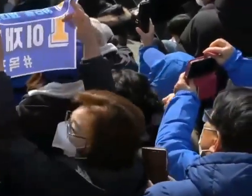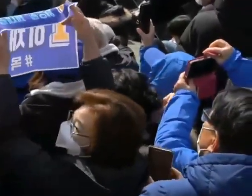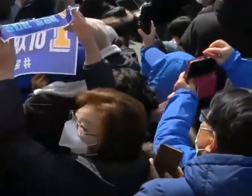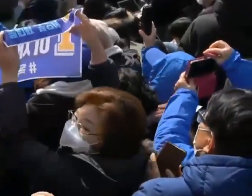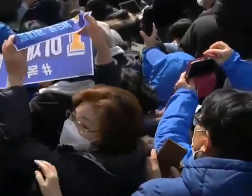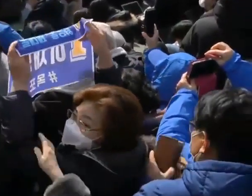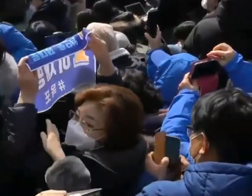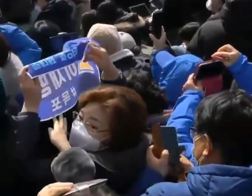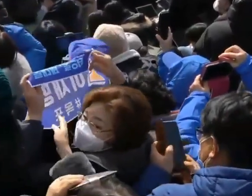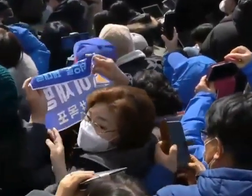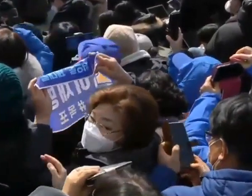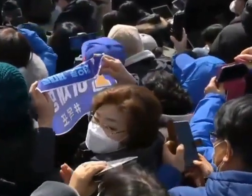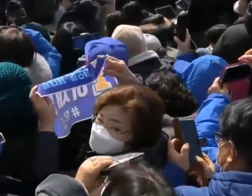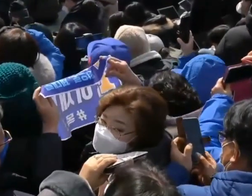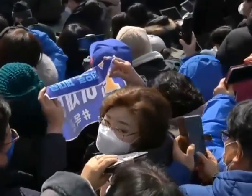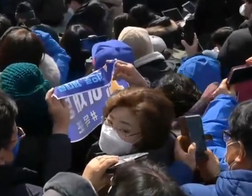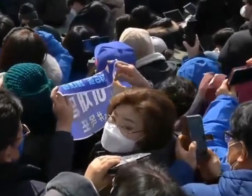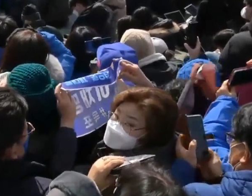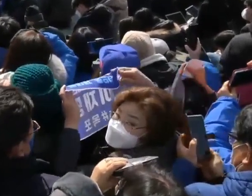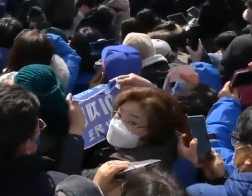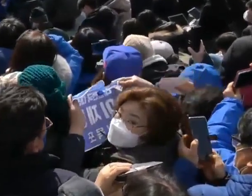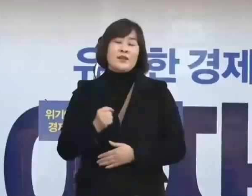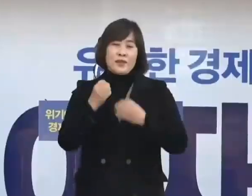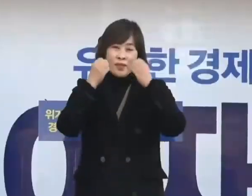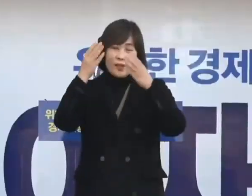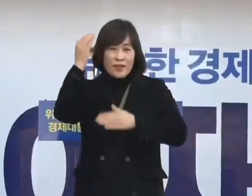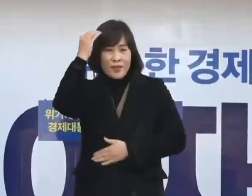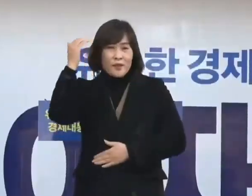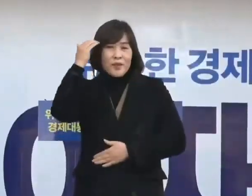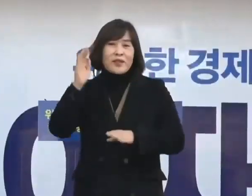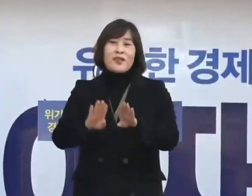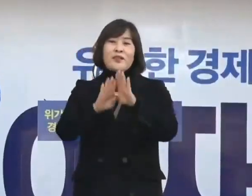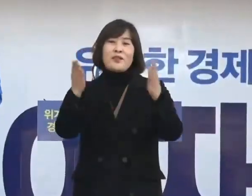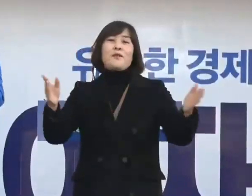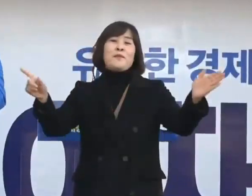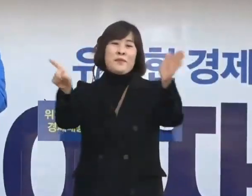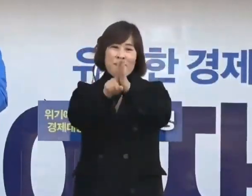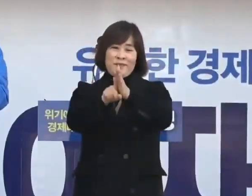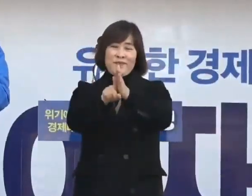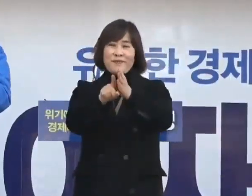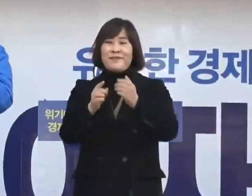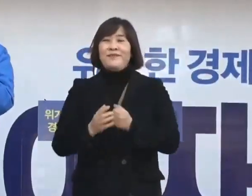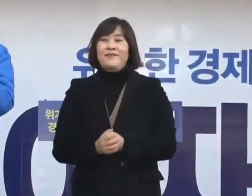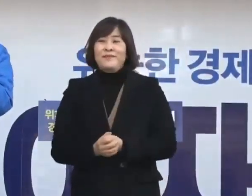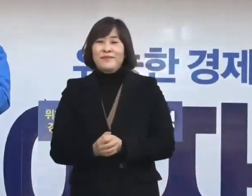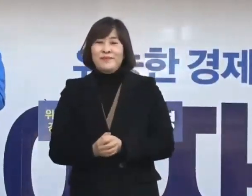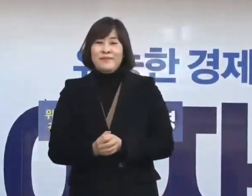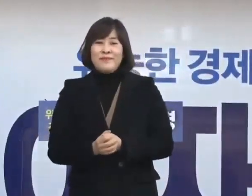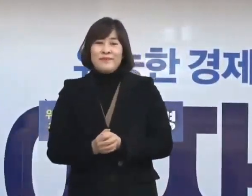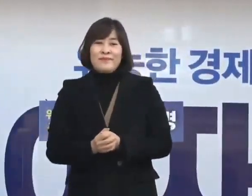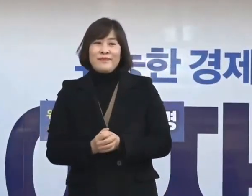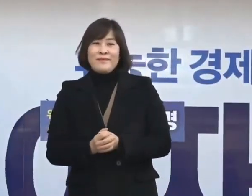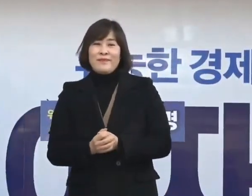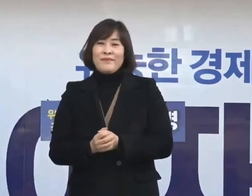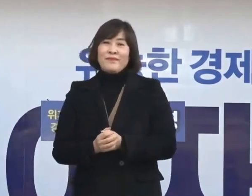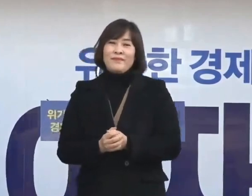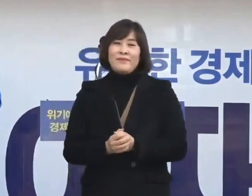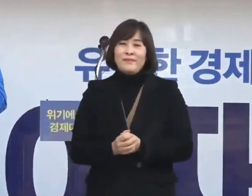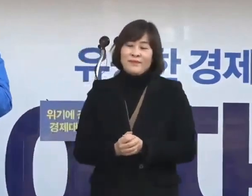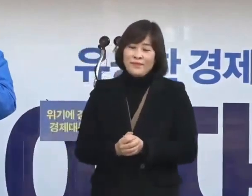목포 시민들의 위대함으로 새로운 대한민국이 열릴 것으로 믿습니다, 여러분!